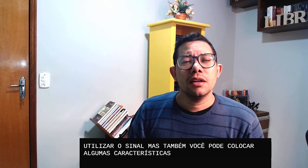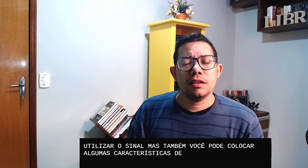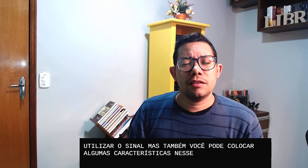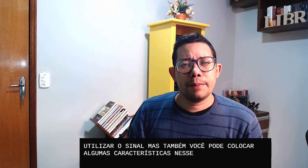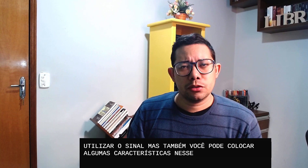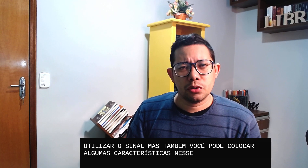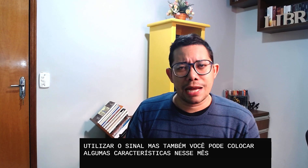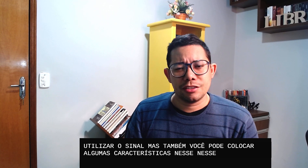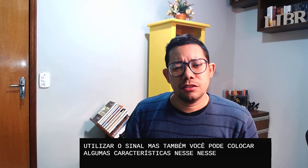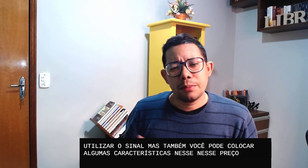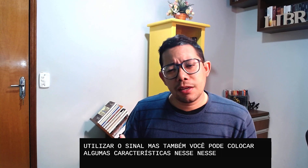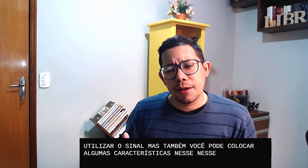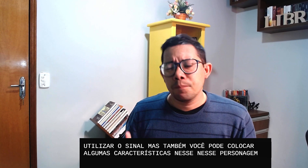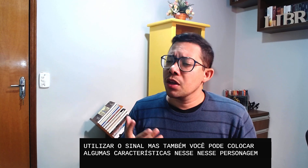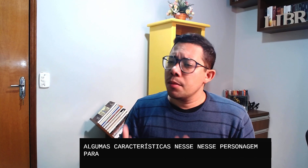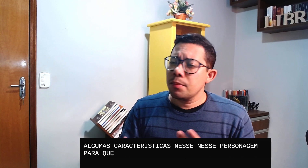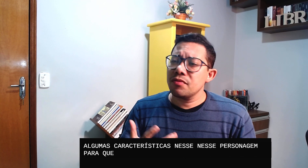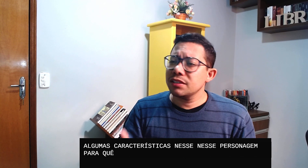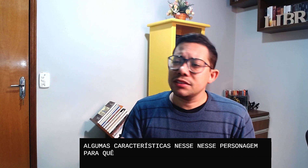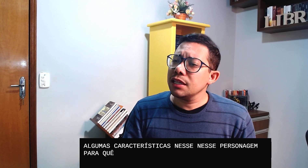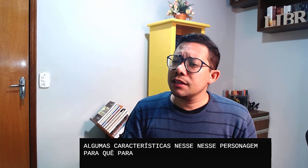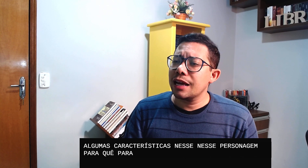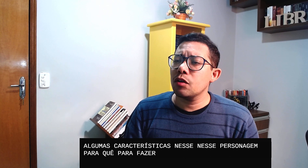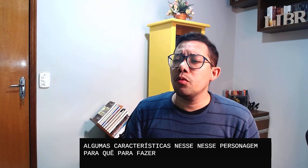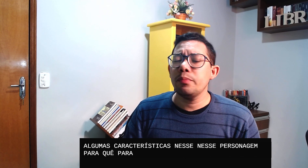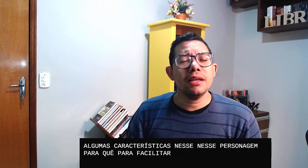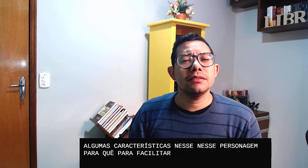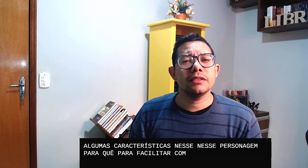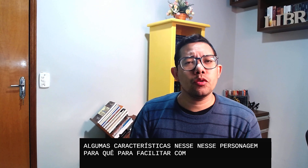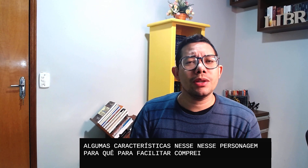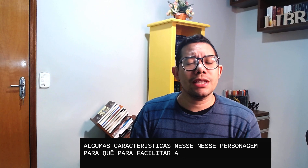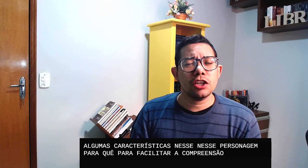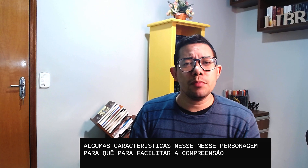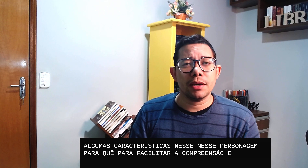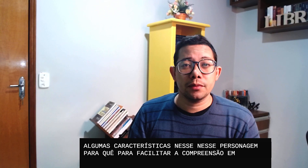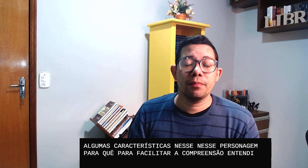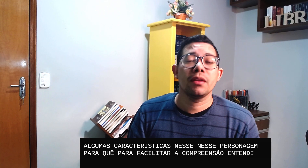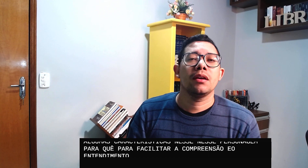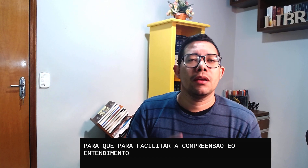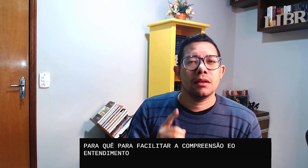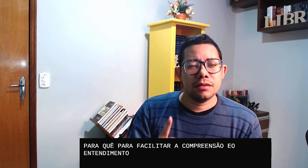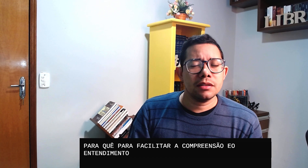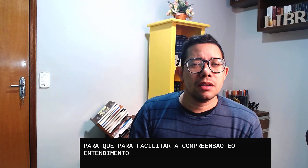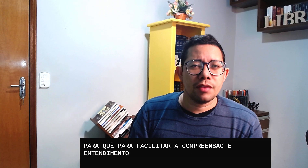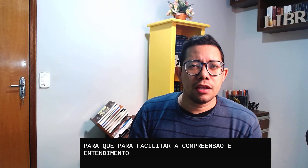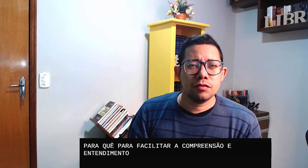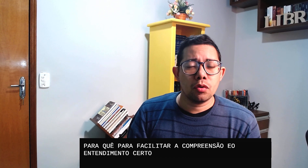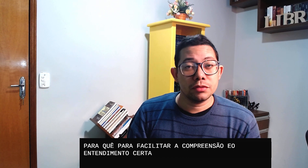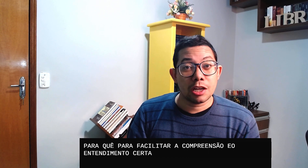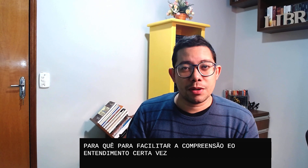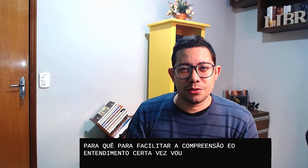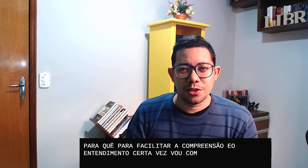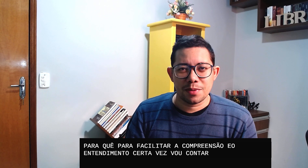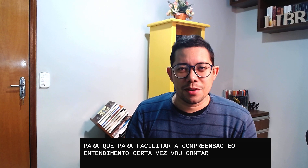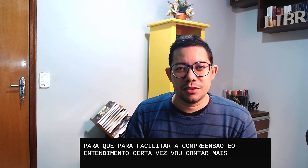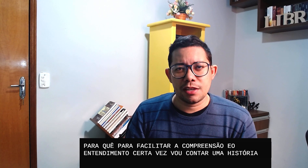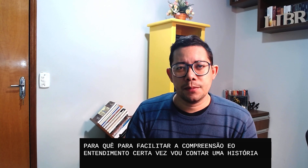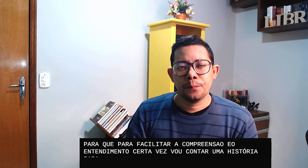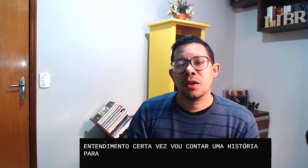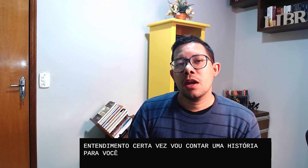nesse personagem. Para quê? Para facilitar a compreensão e o entendimento. Certa vez, vou contar uma história para vocês. Eu